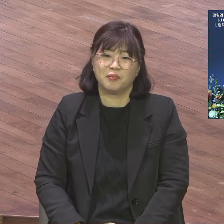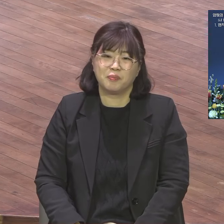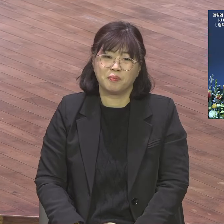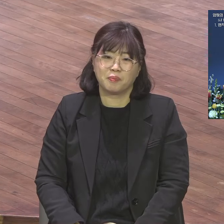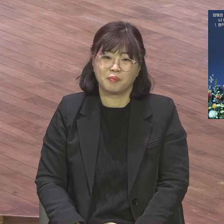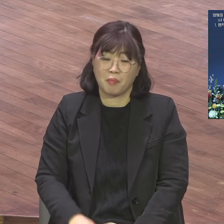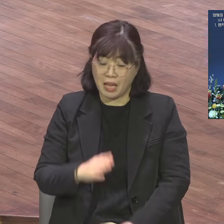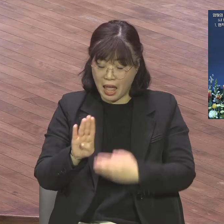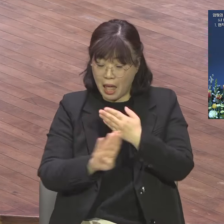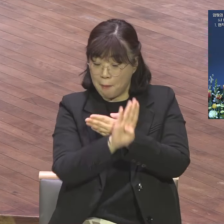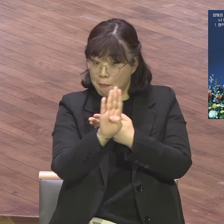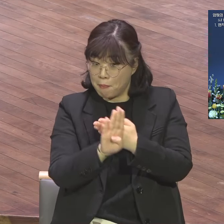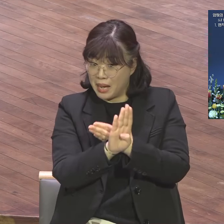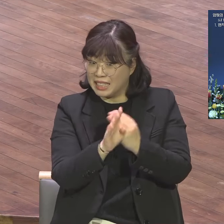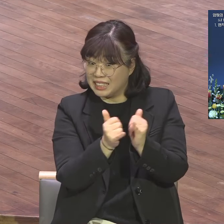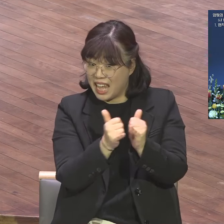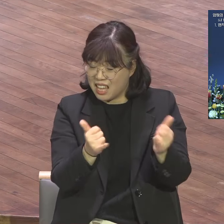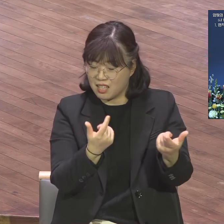바리새인들처럼